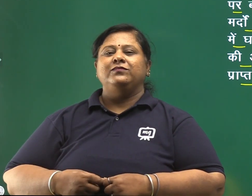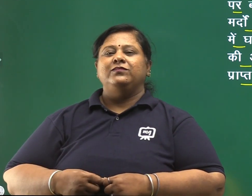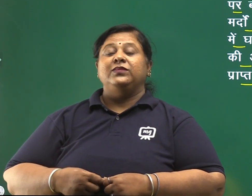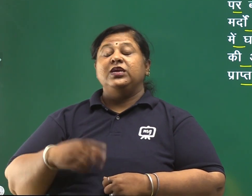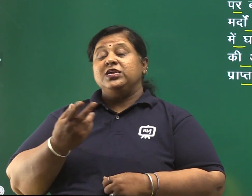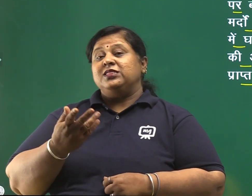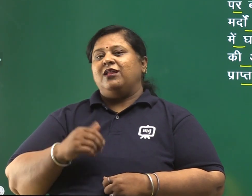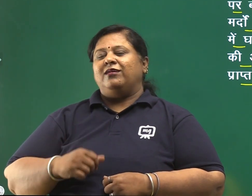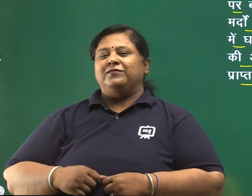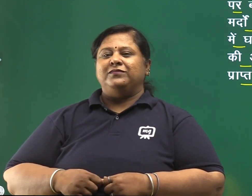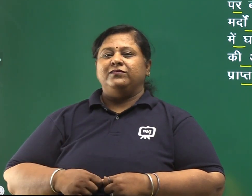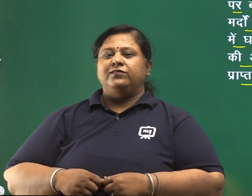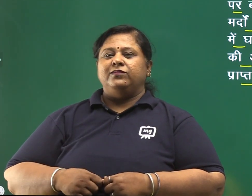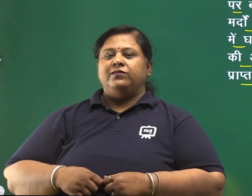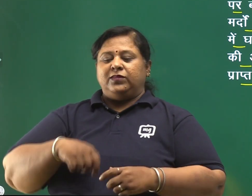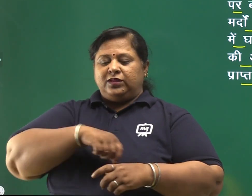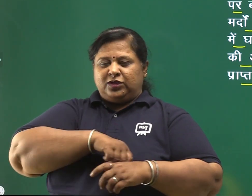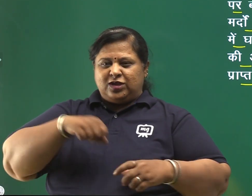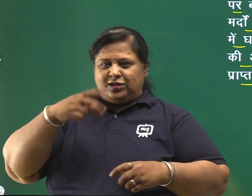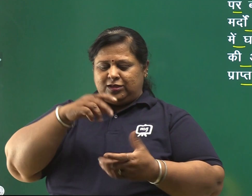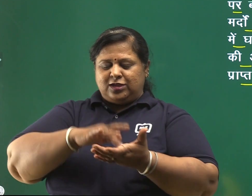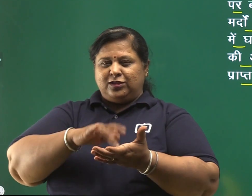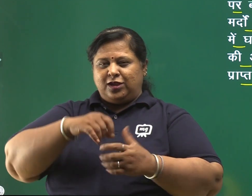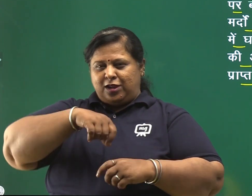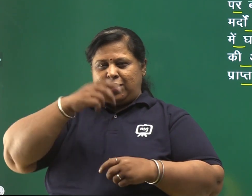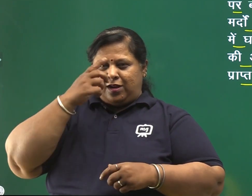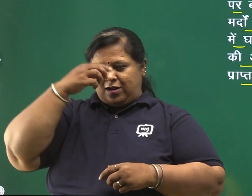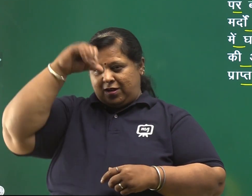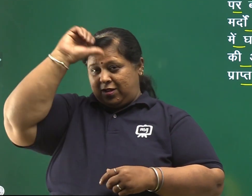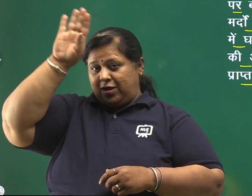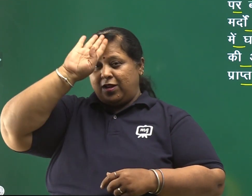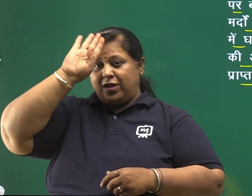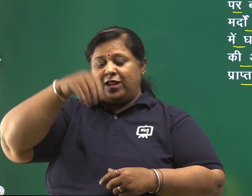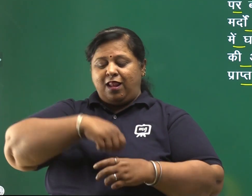किस प्रकार झांसी की रानी लक्ष्मीबाई